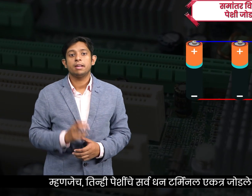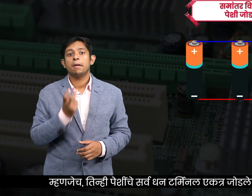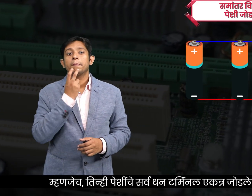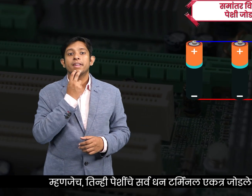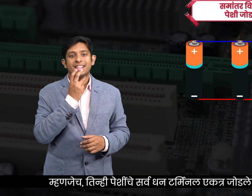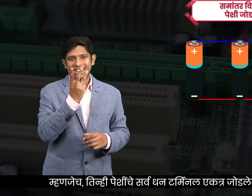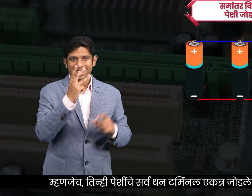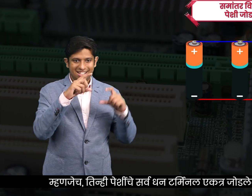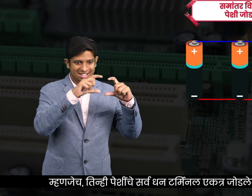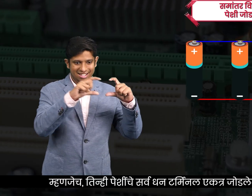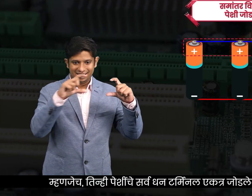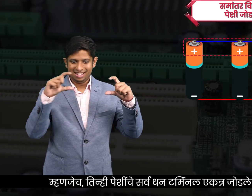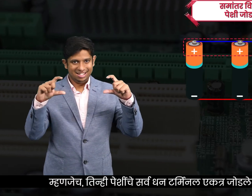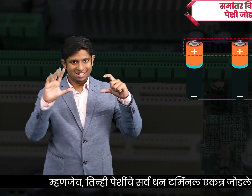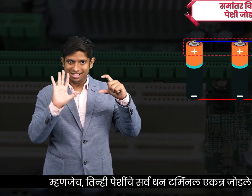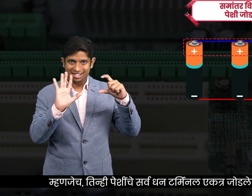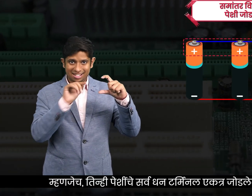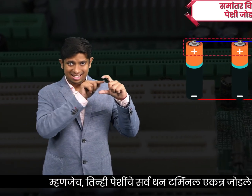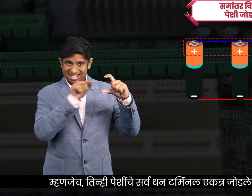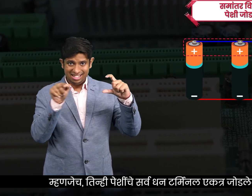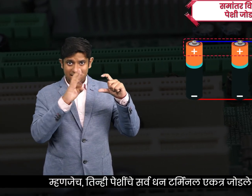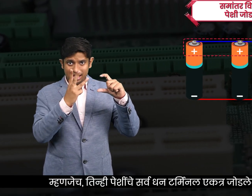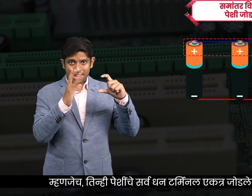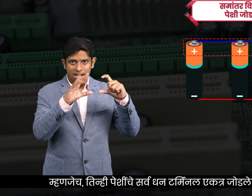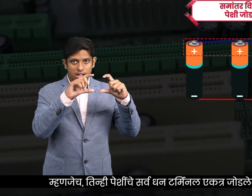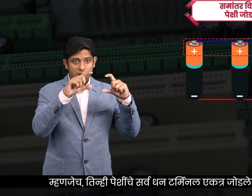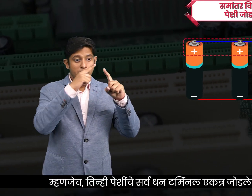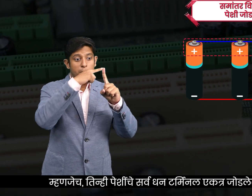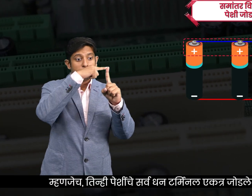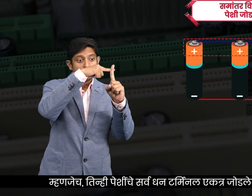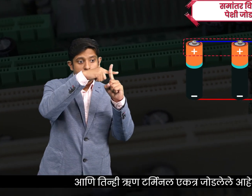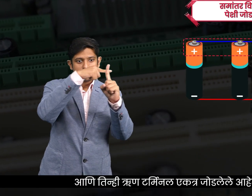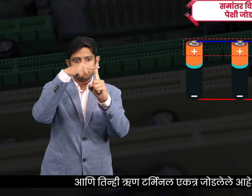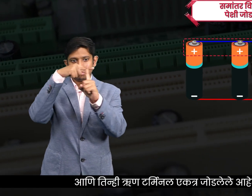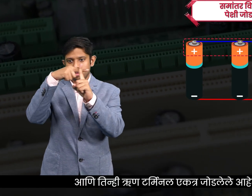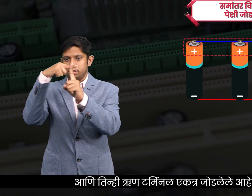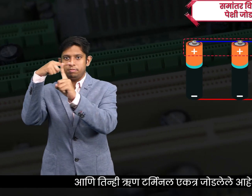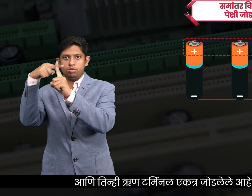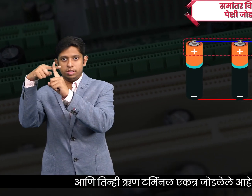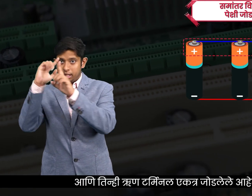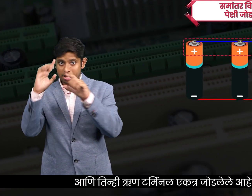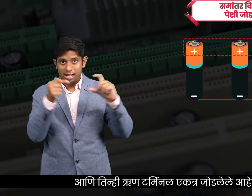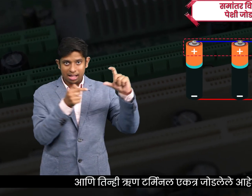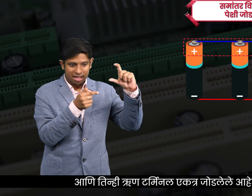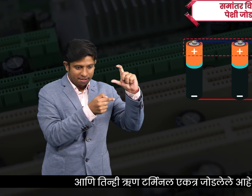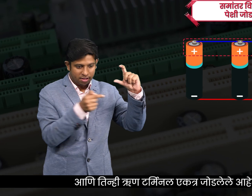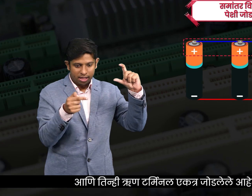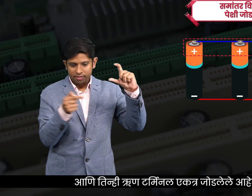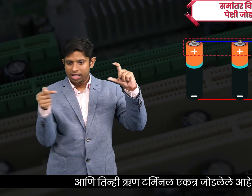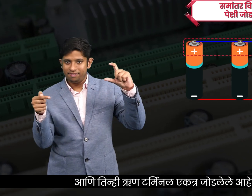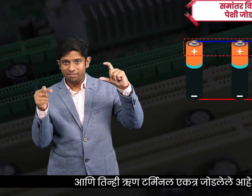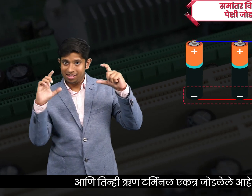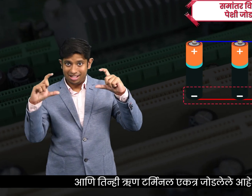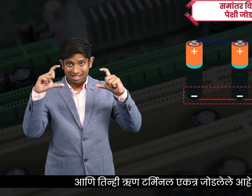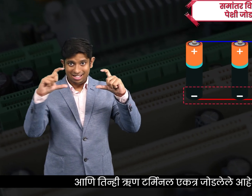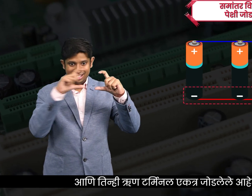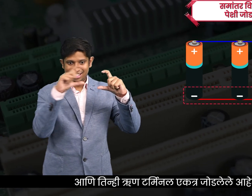म्हणजेच सेलचे सर्व घन टर्मिनल एकत्र जोडले आहेत आणि तीनही ऋण टर्मिनल एकत्र जोडलेले